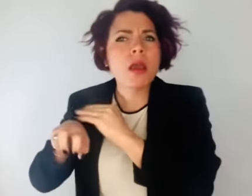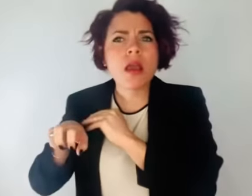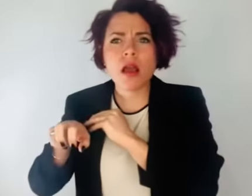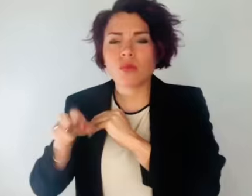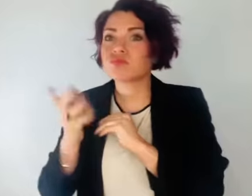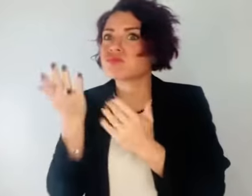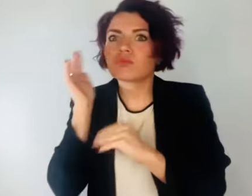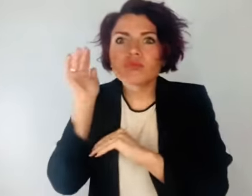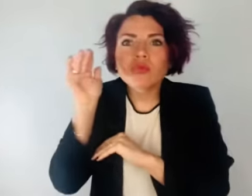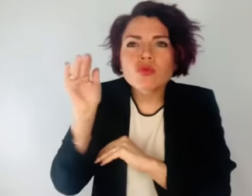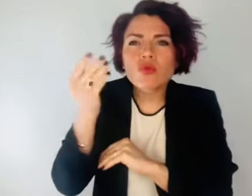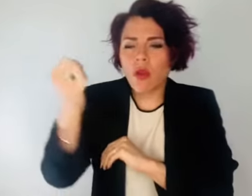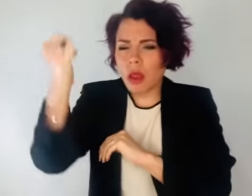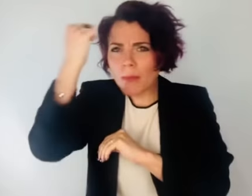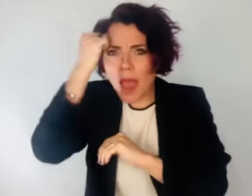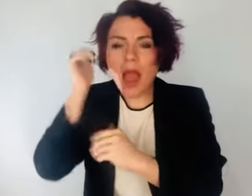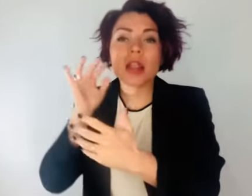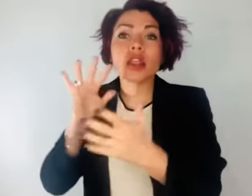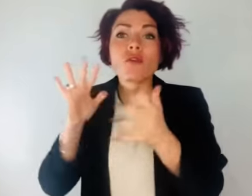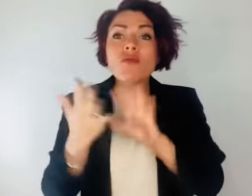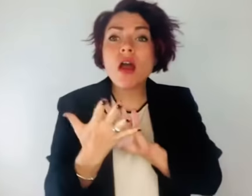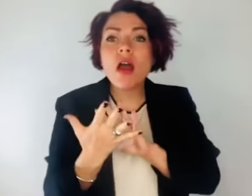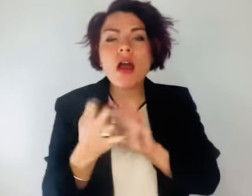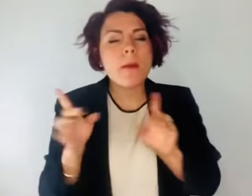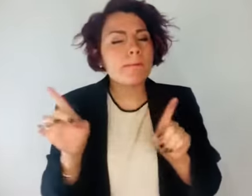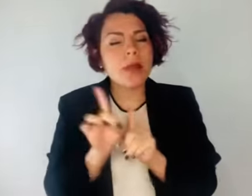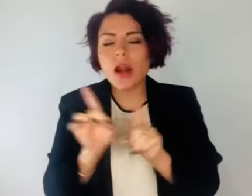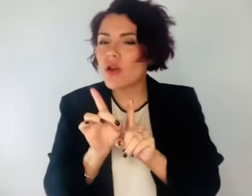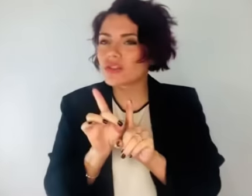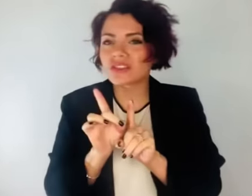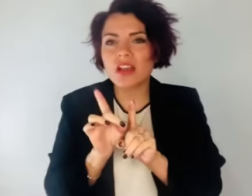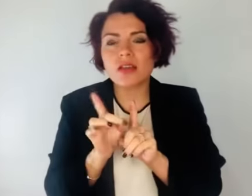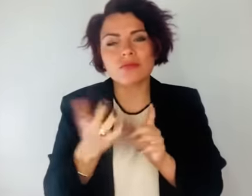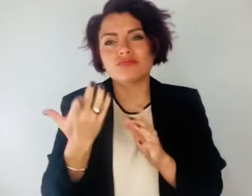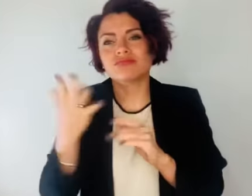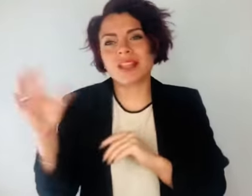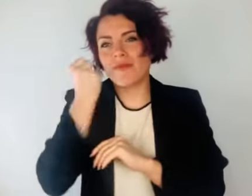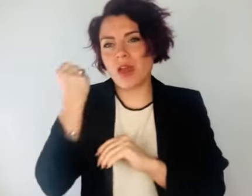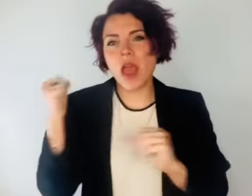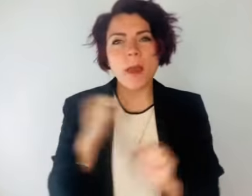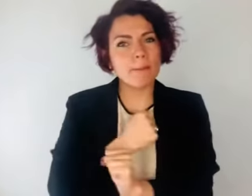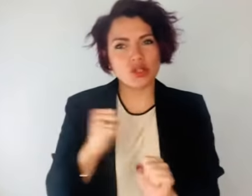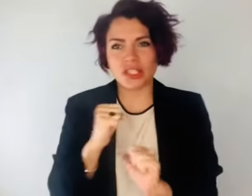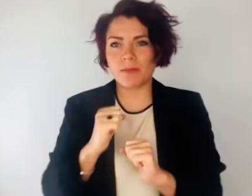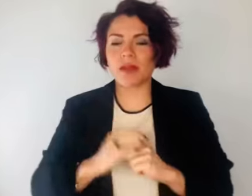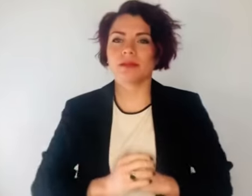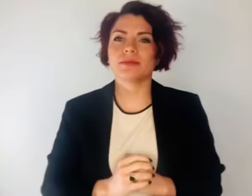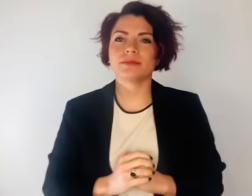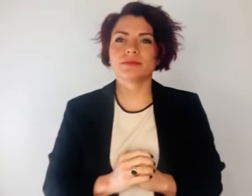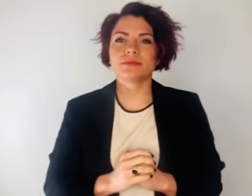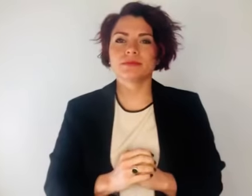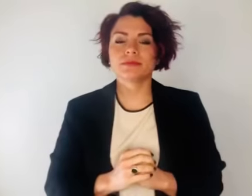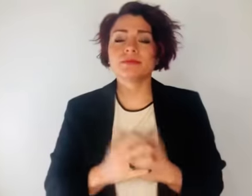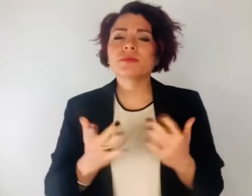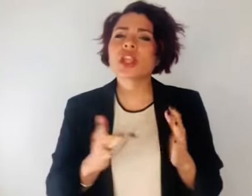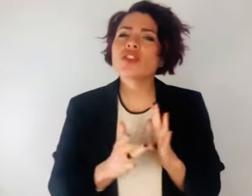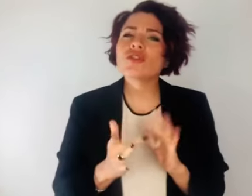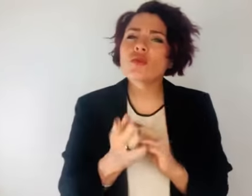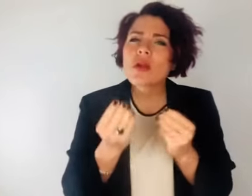pentissero e ci fosse la conversione non si potrebbero assolutamente salvare ecco gesù